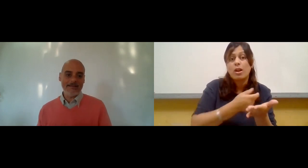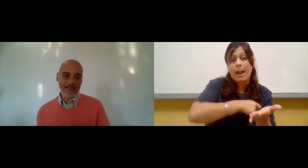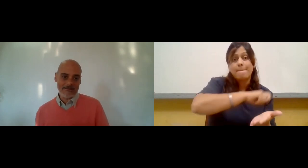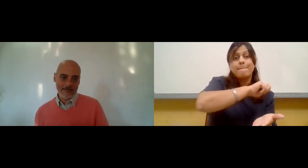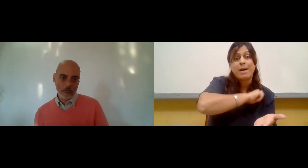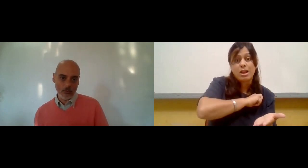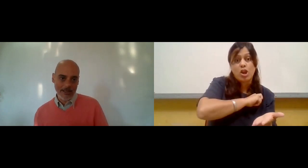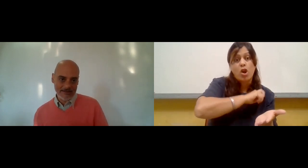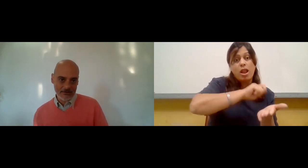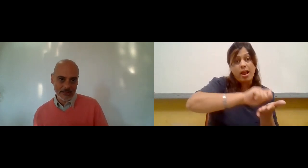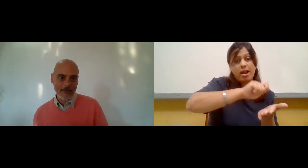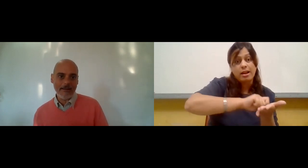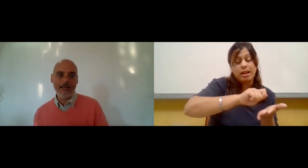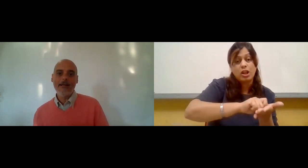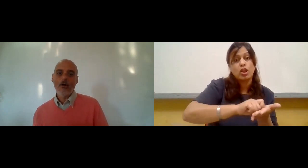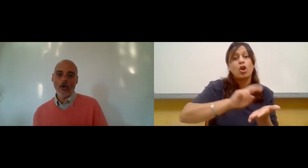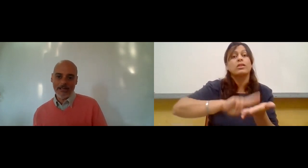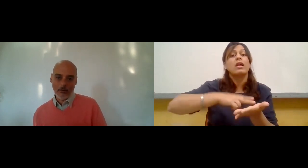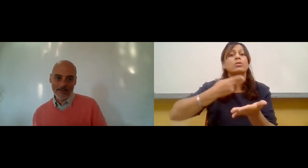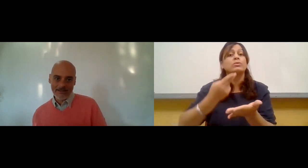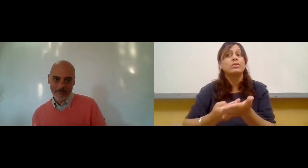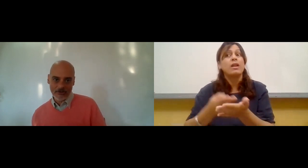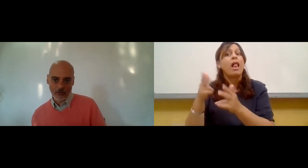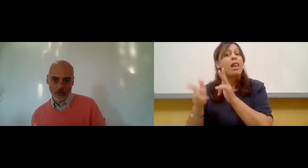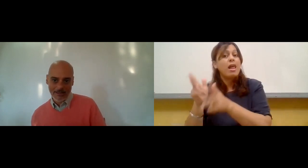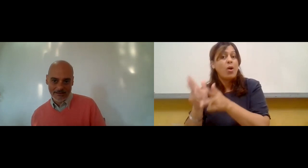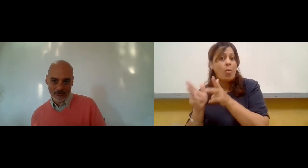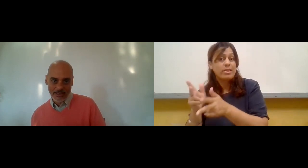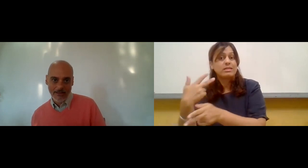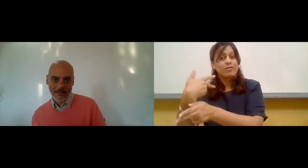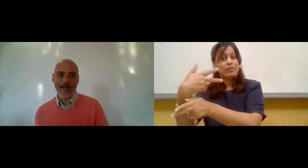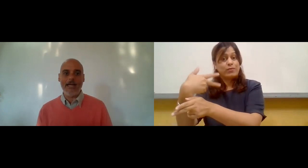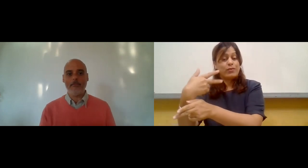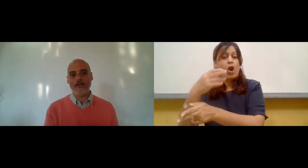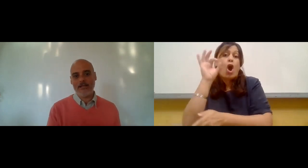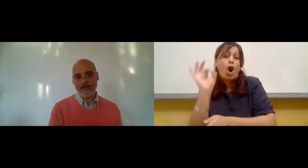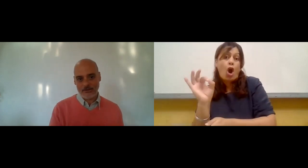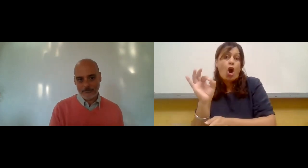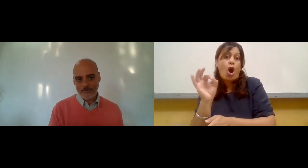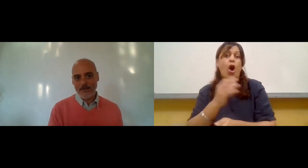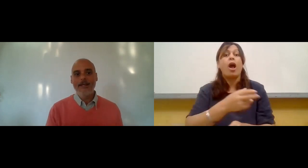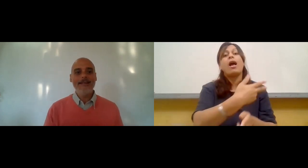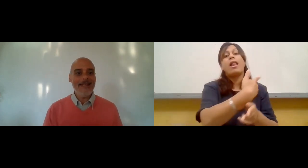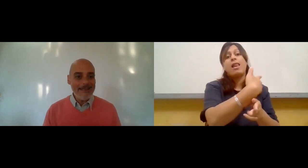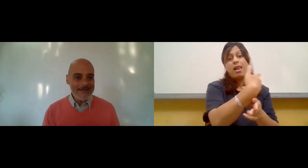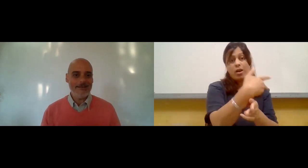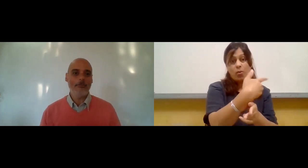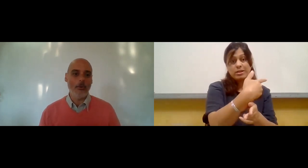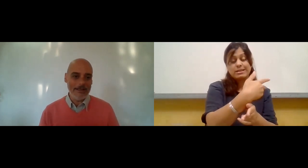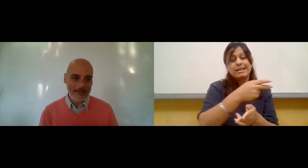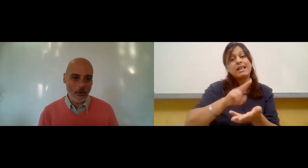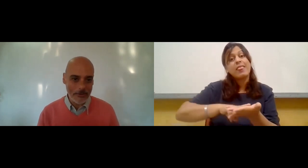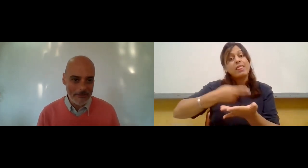lengua de señas uruguaya visograbada, o de lengua de señas uruguaya visograbada a español escrito. Y